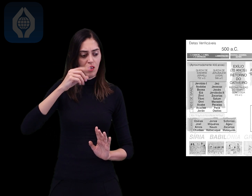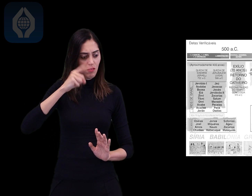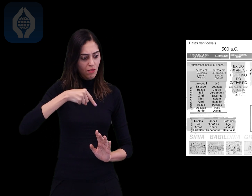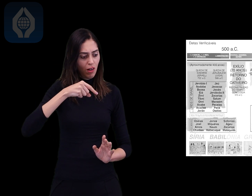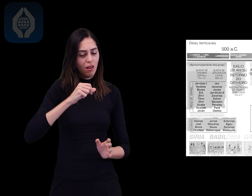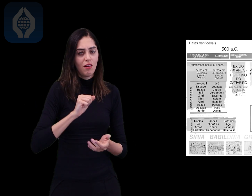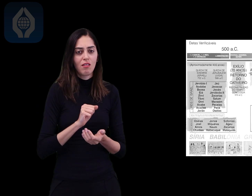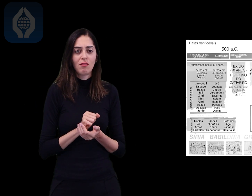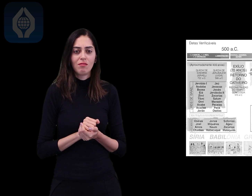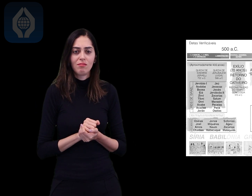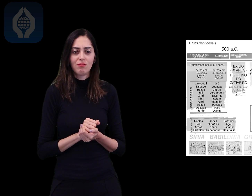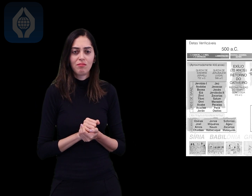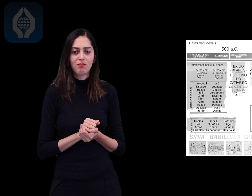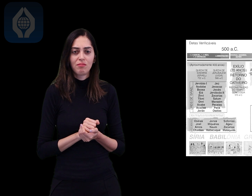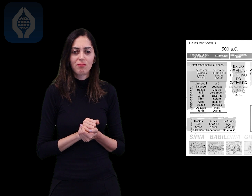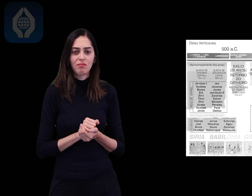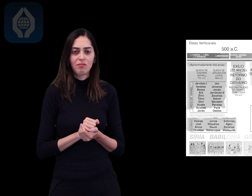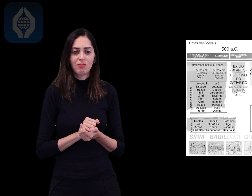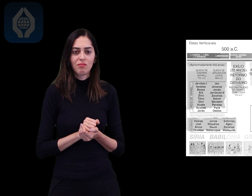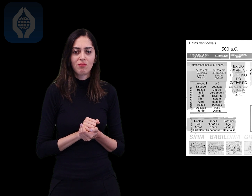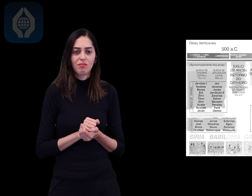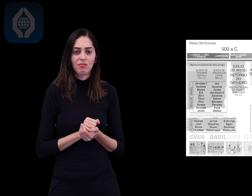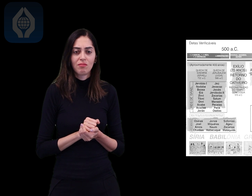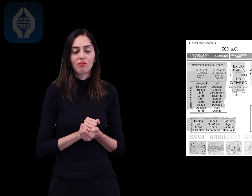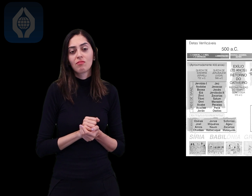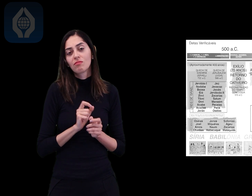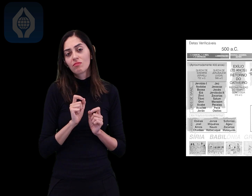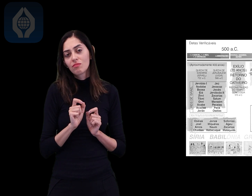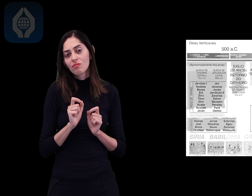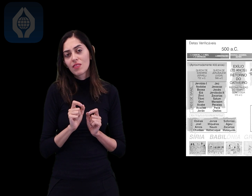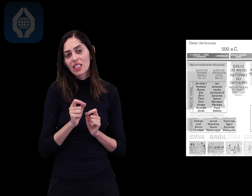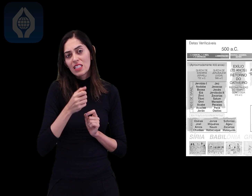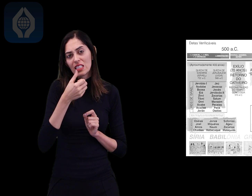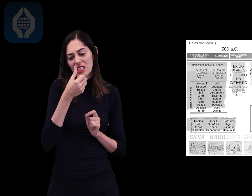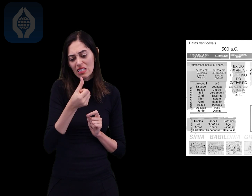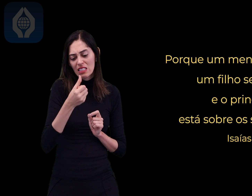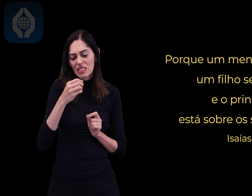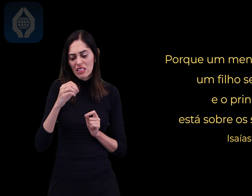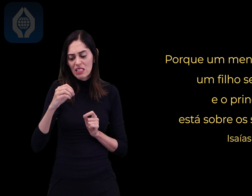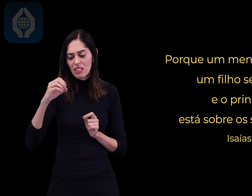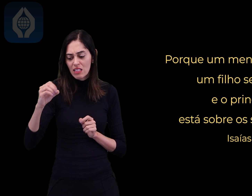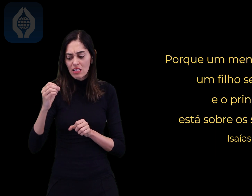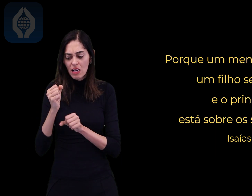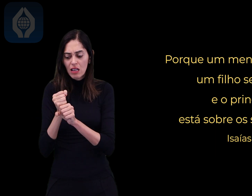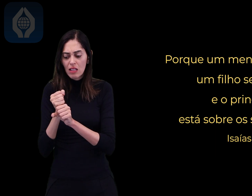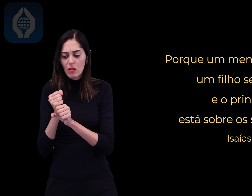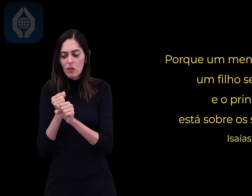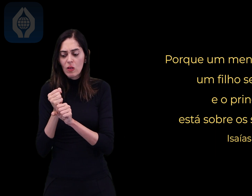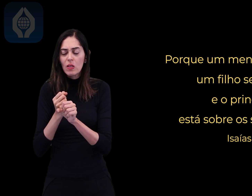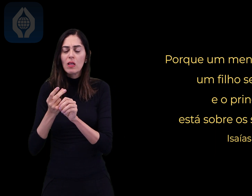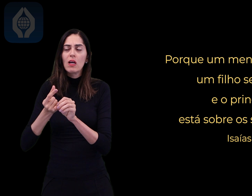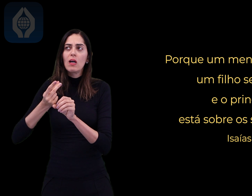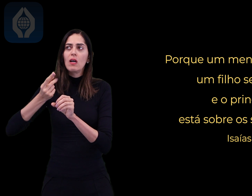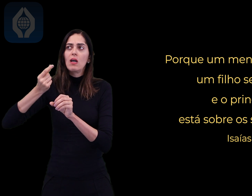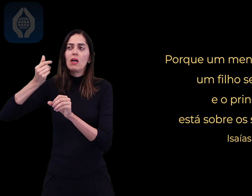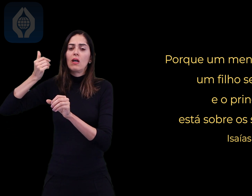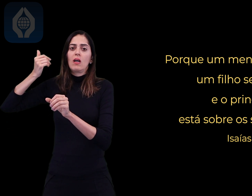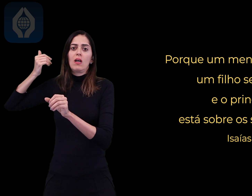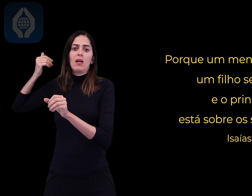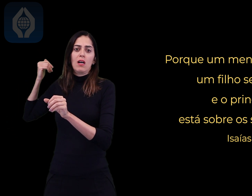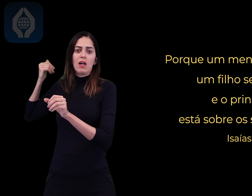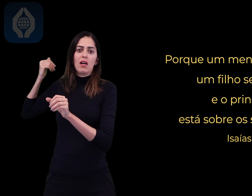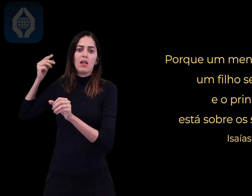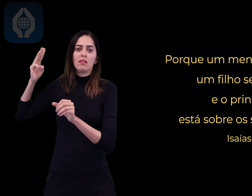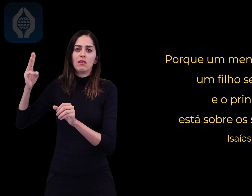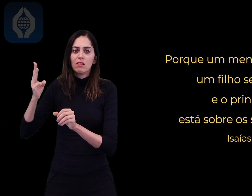600 anos antes, Deus tinha anunciado essas coisas a seu profeta Isaías. Em Isaías 9, de 6 a